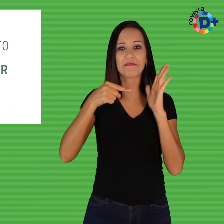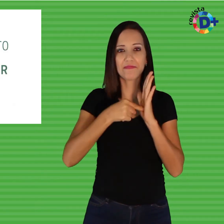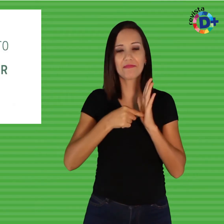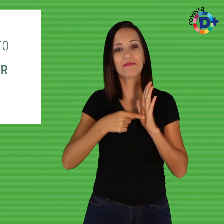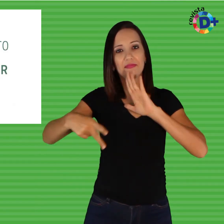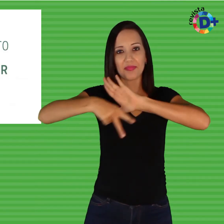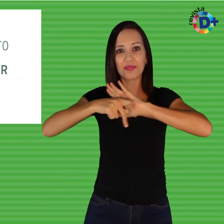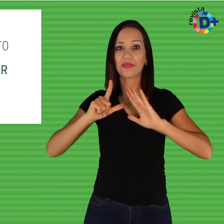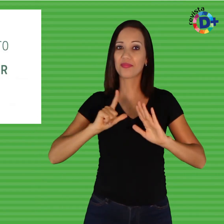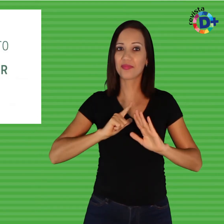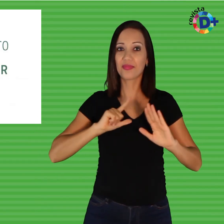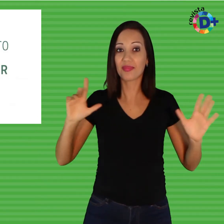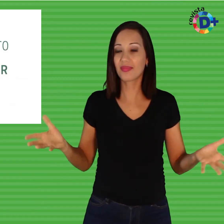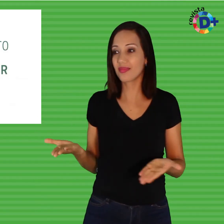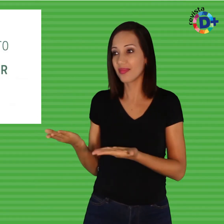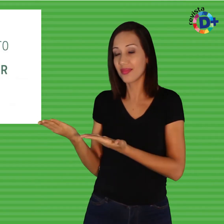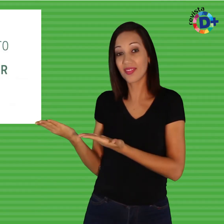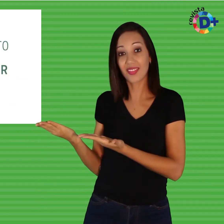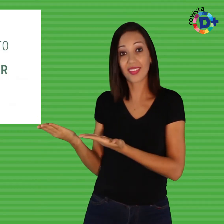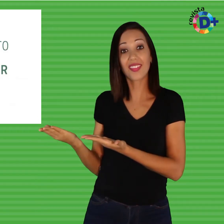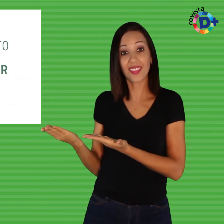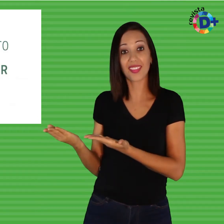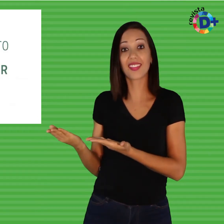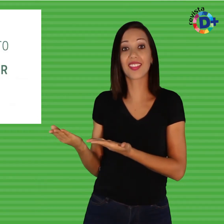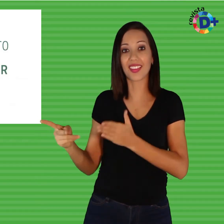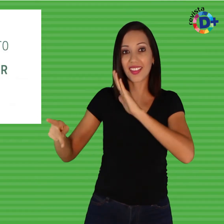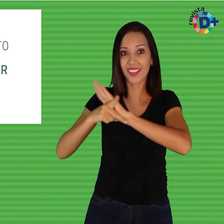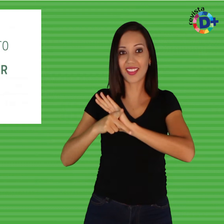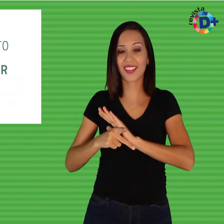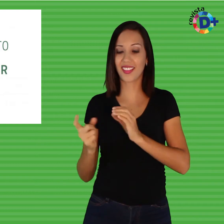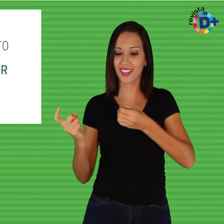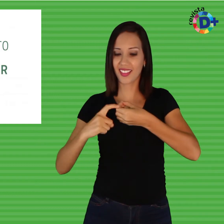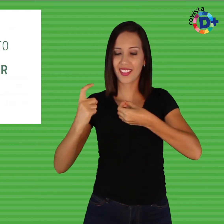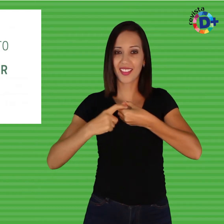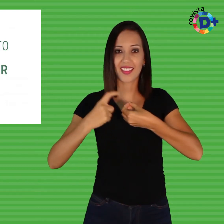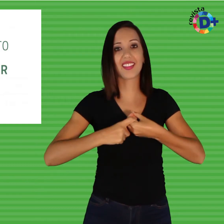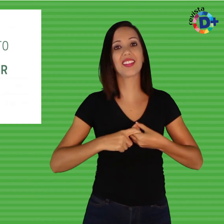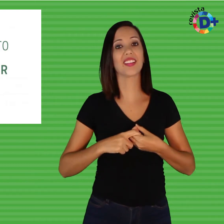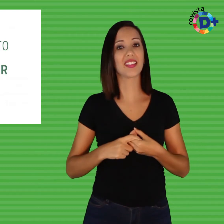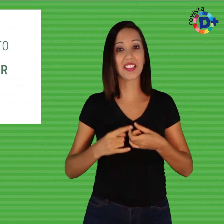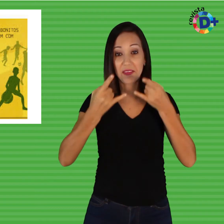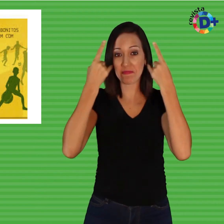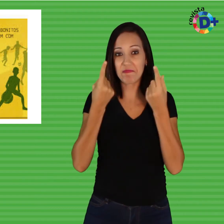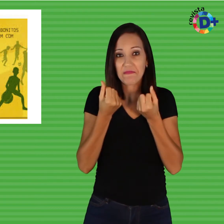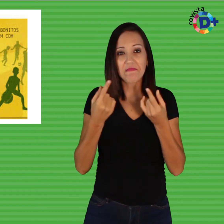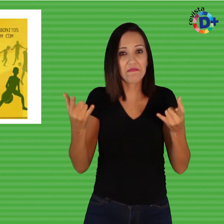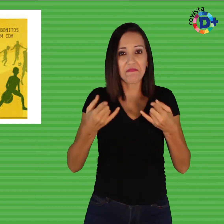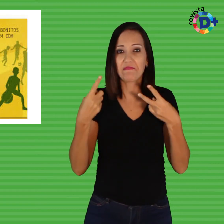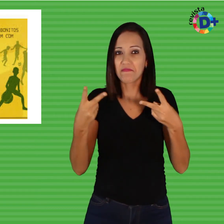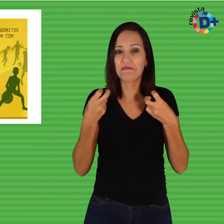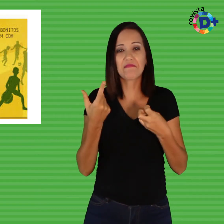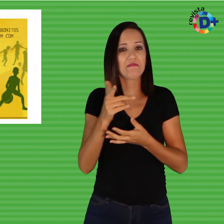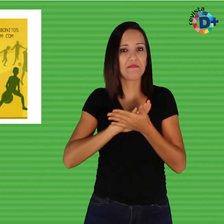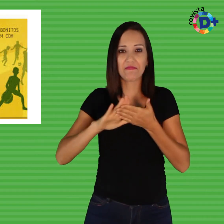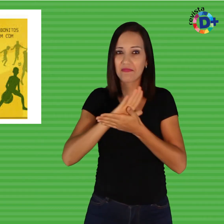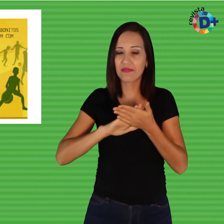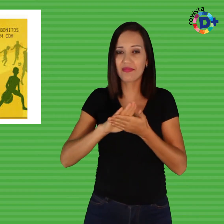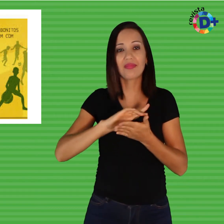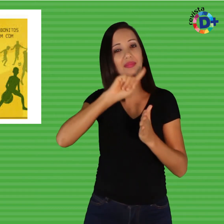Júnior, INJR, é uma associação civil sem fins lucrativos, que tem por objetivo ampliar